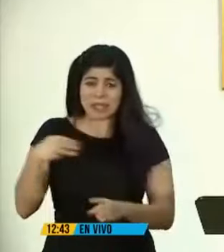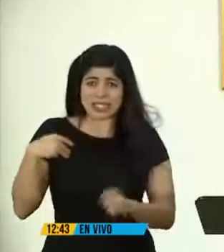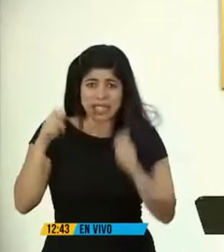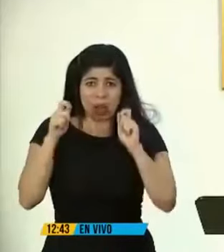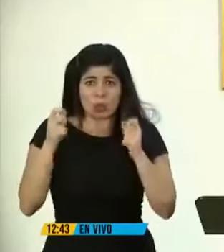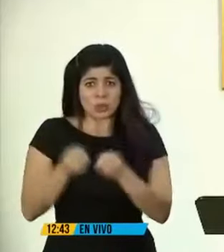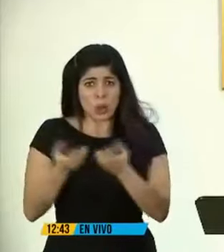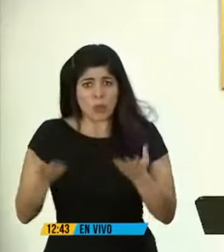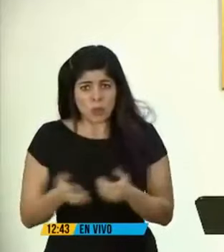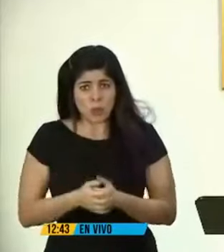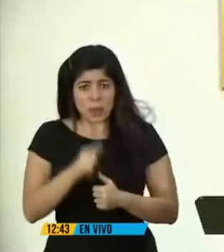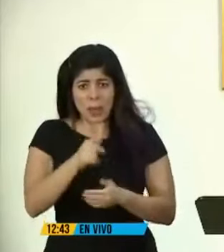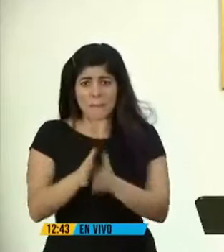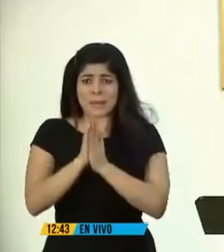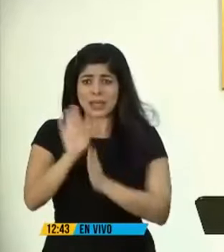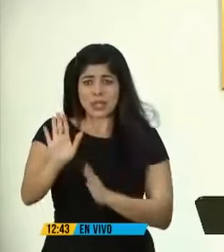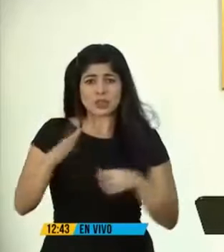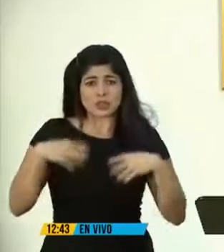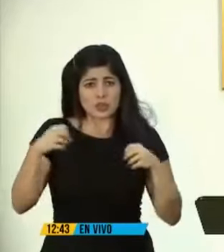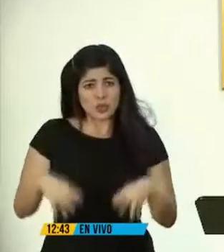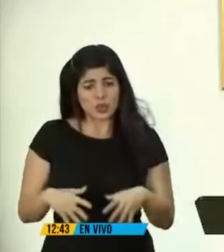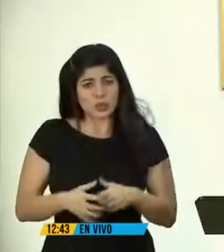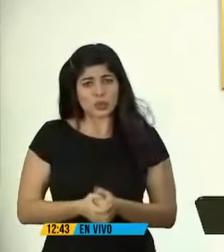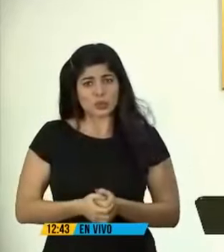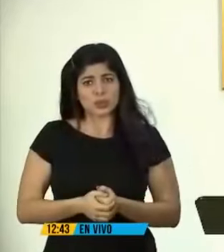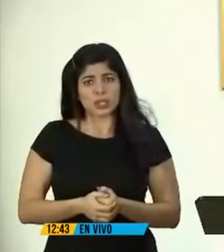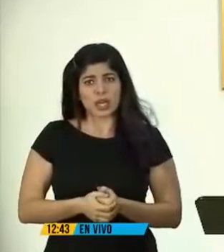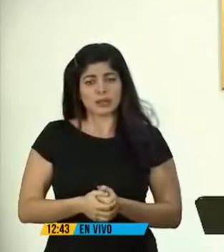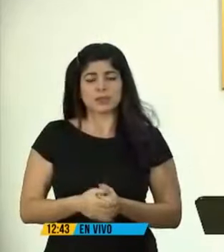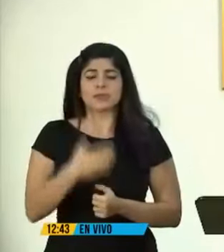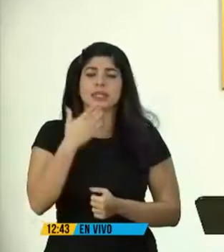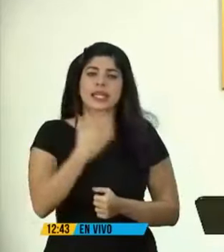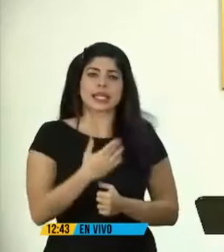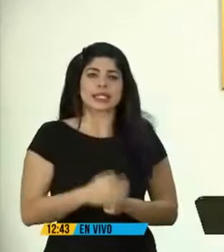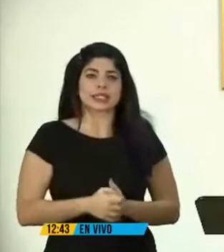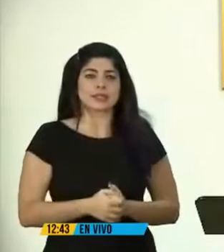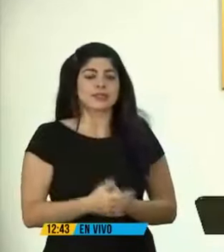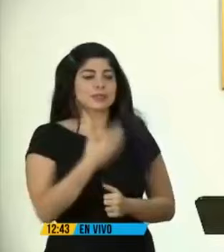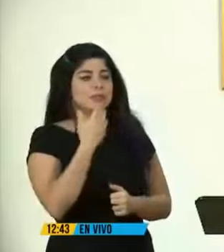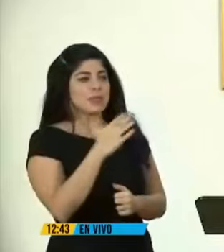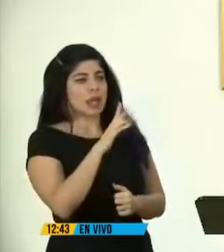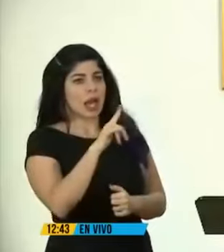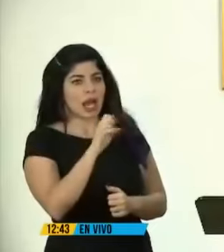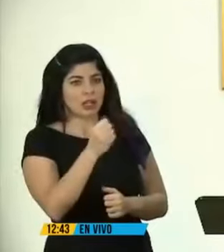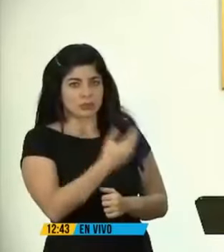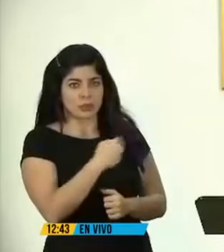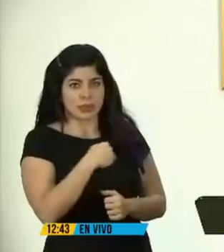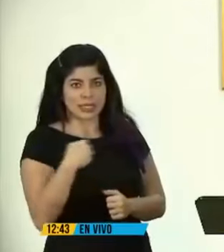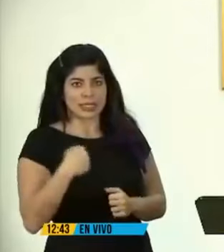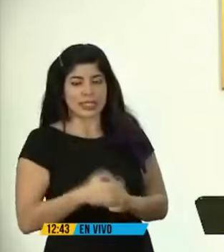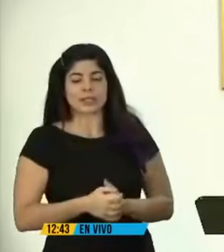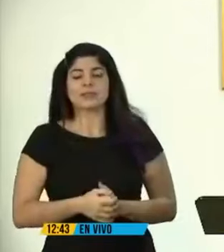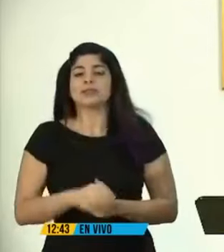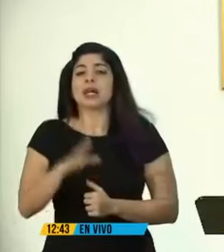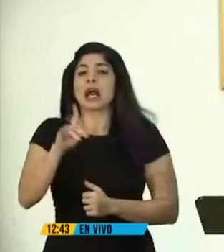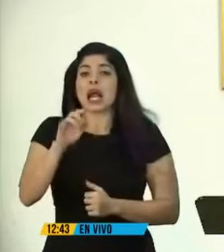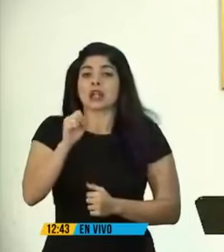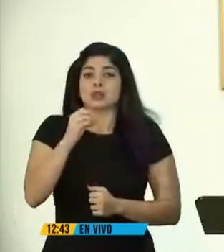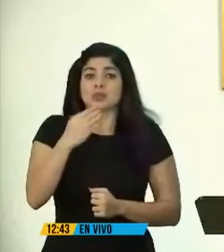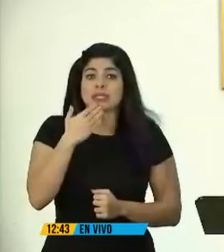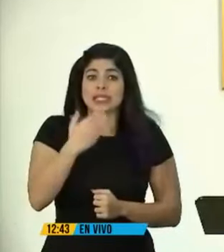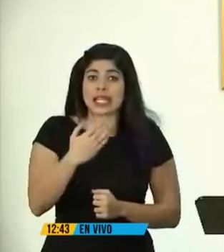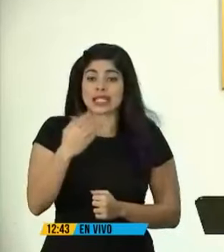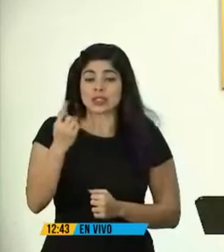Educación Pública pidiendo la renuncia. Gracias. Gracias, don Carlos, señora ministra. Don Carlos, muchísimas gracias.